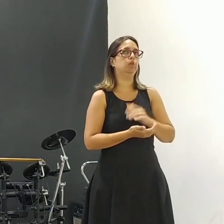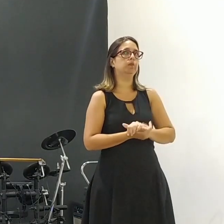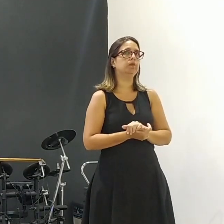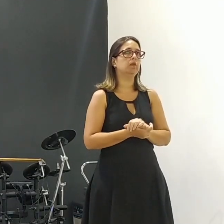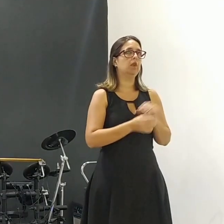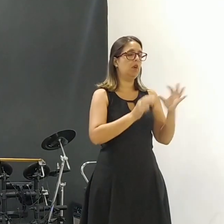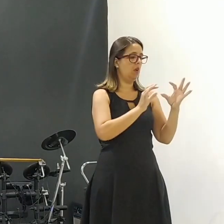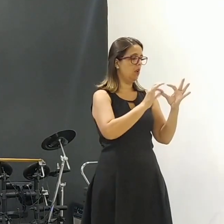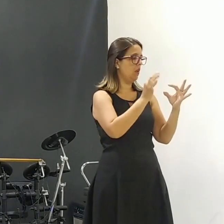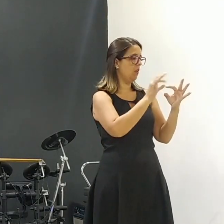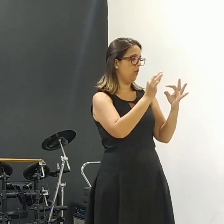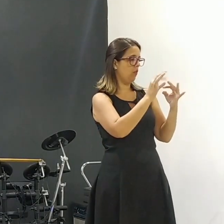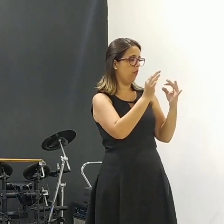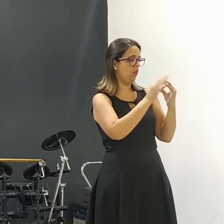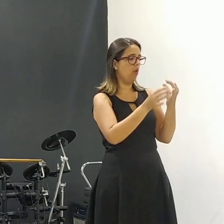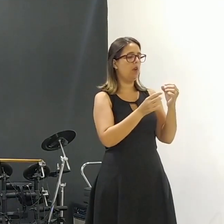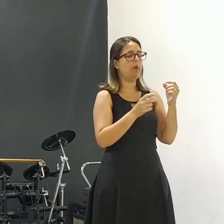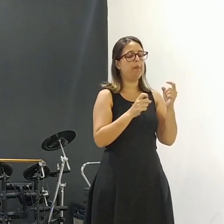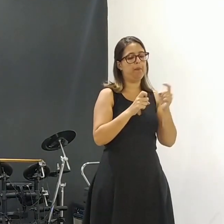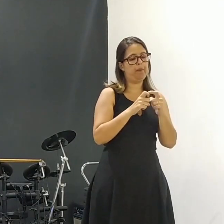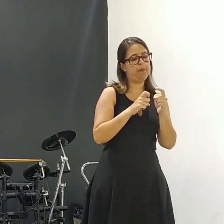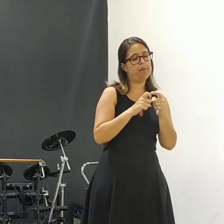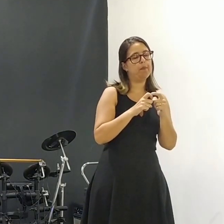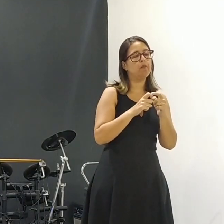sua folha de remédio.